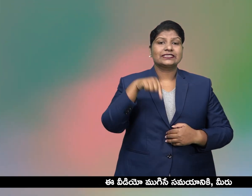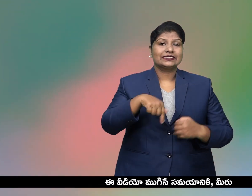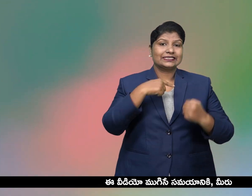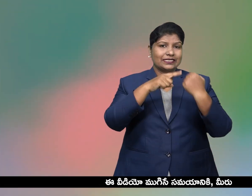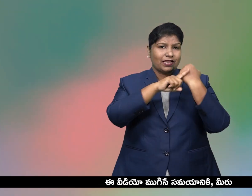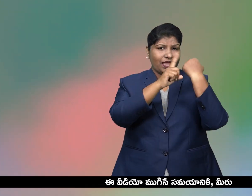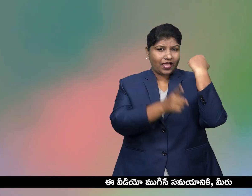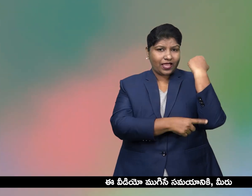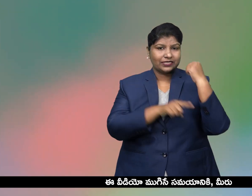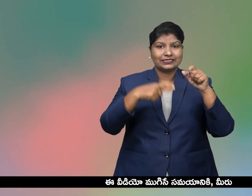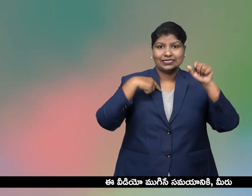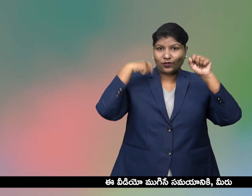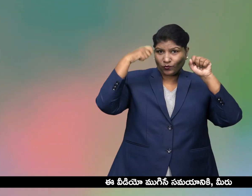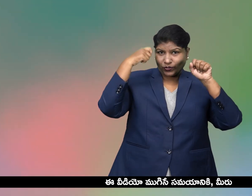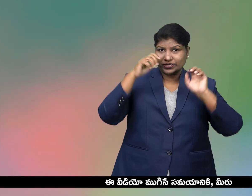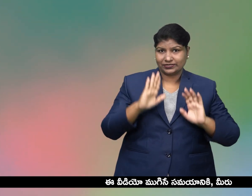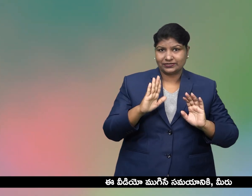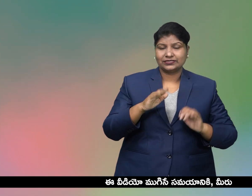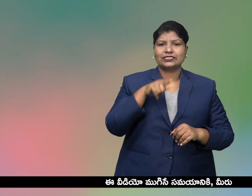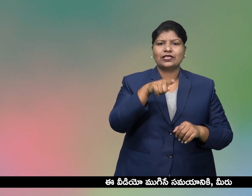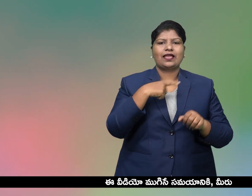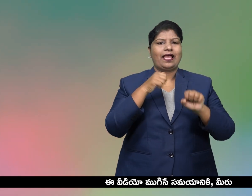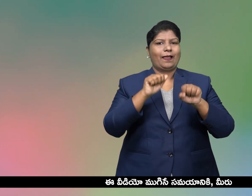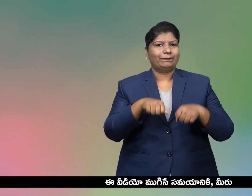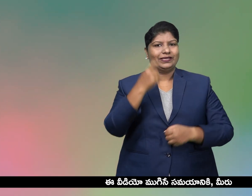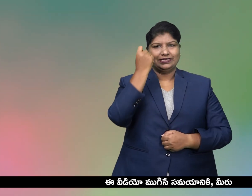ఈ వీడియో ముగిసే సమయానికి మీరు